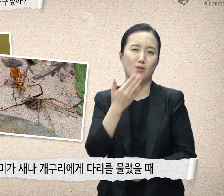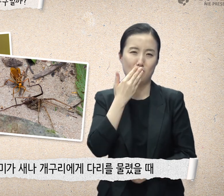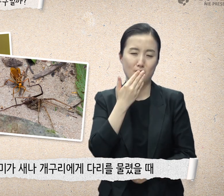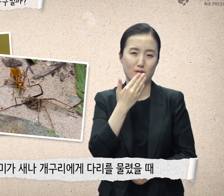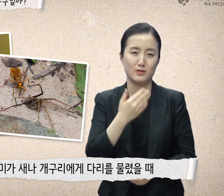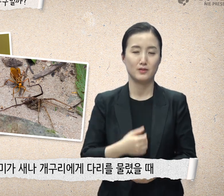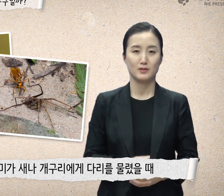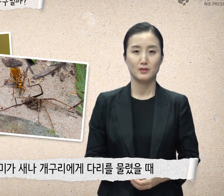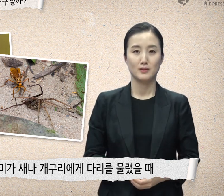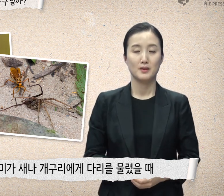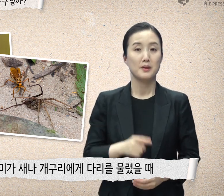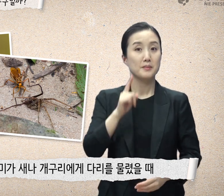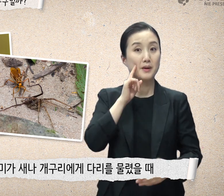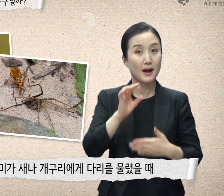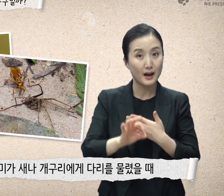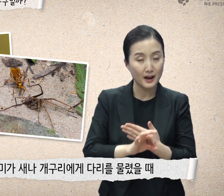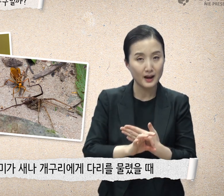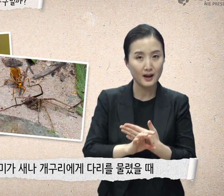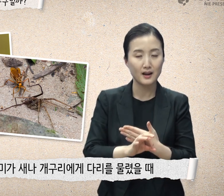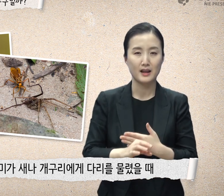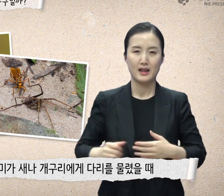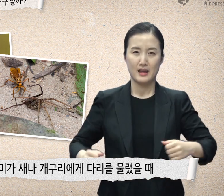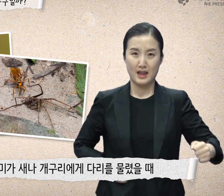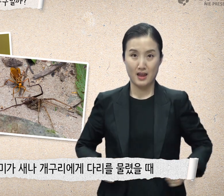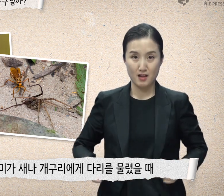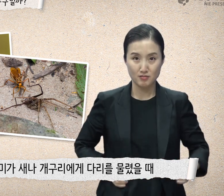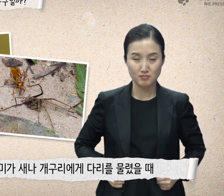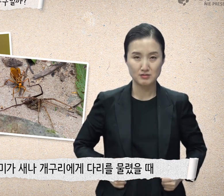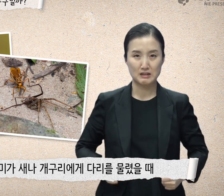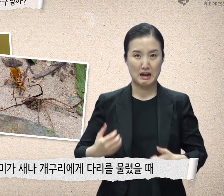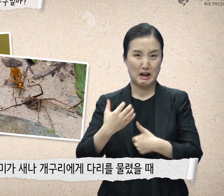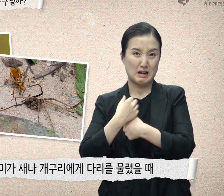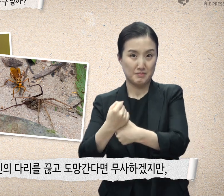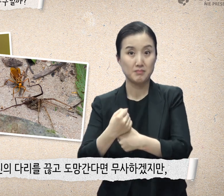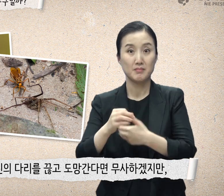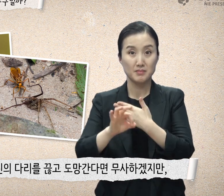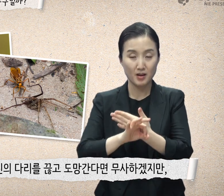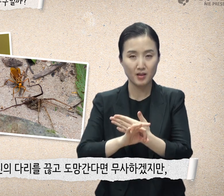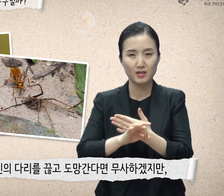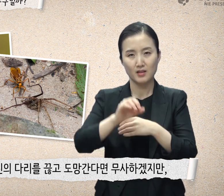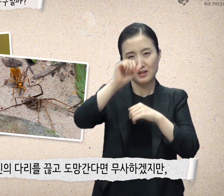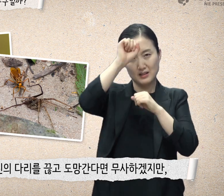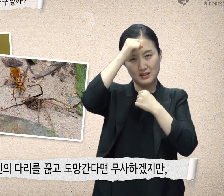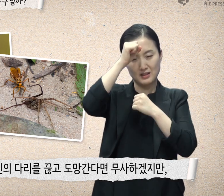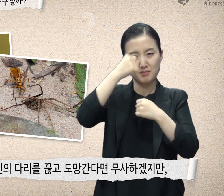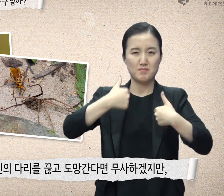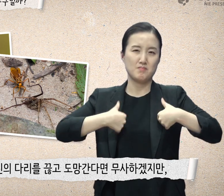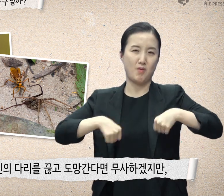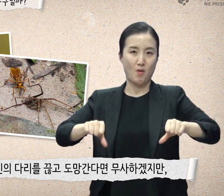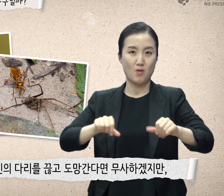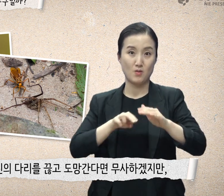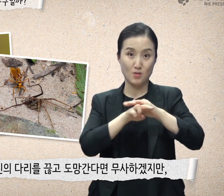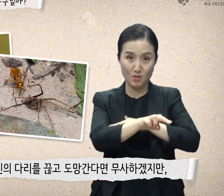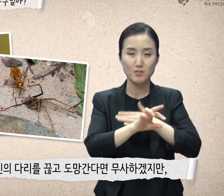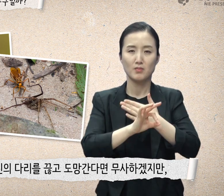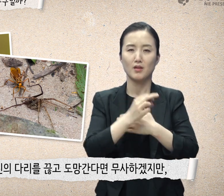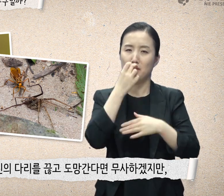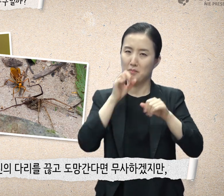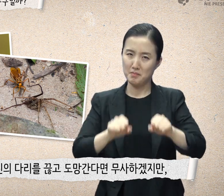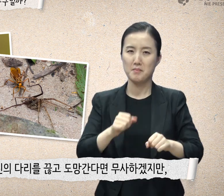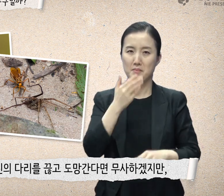만약 거미가 쇠나 개구리에게 다리를 물렸을 때 집사게 자신의 다리를 끊고